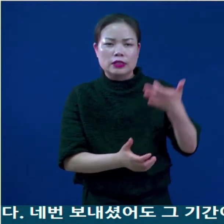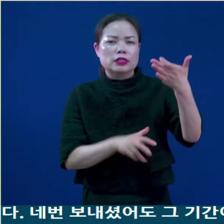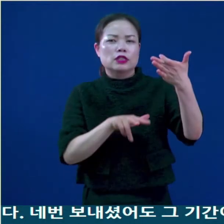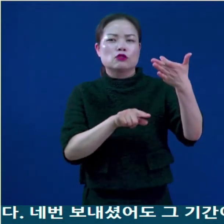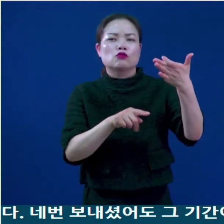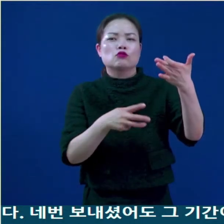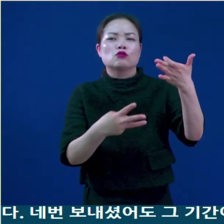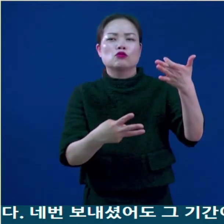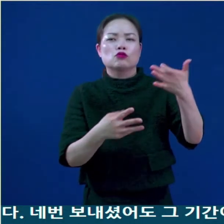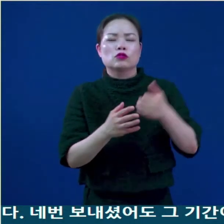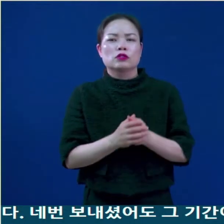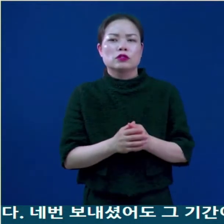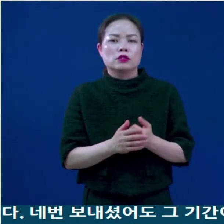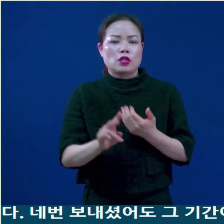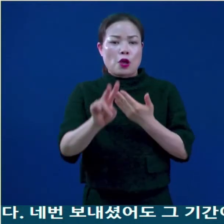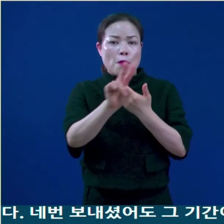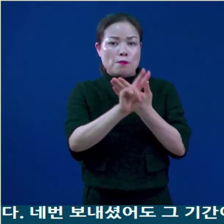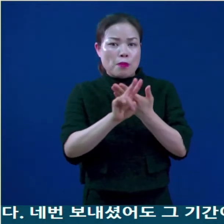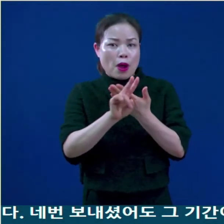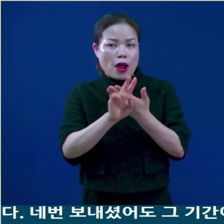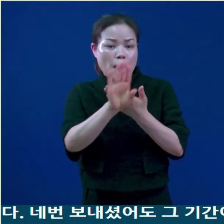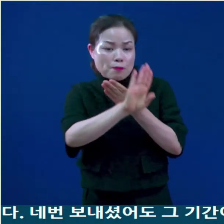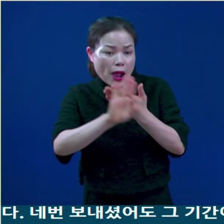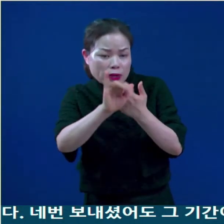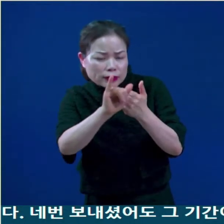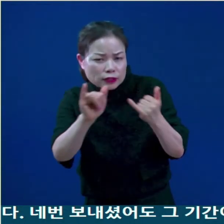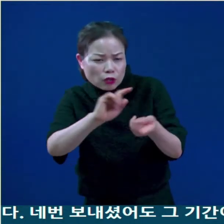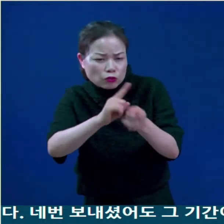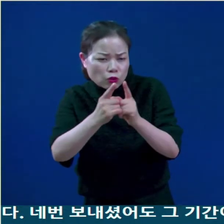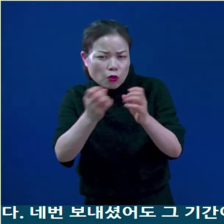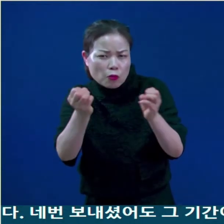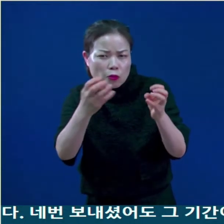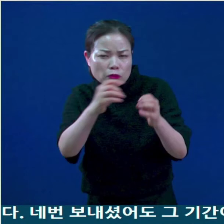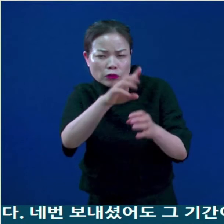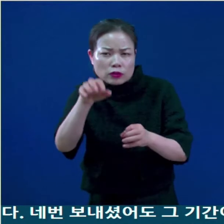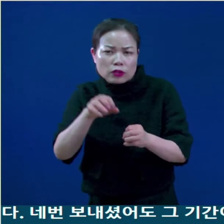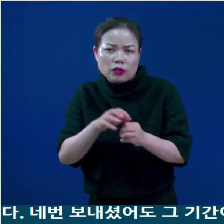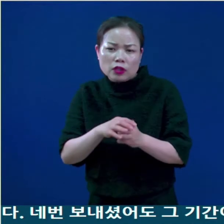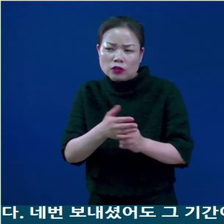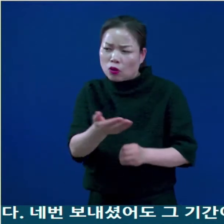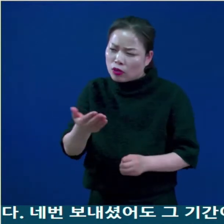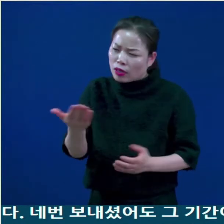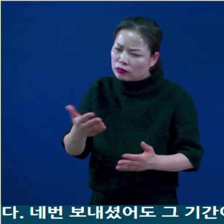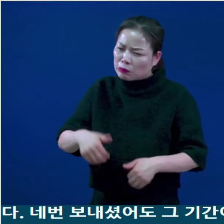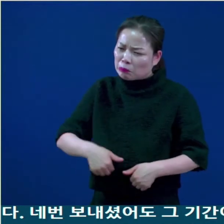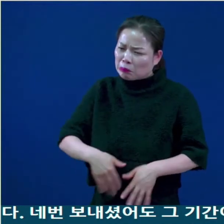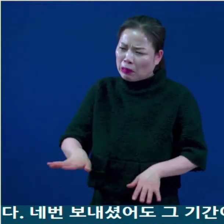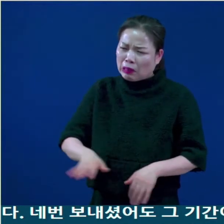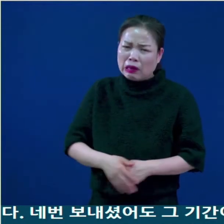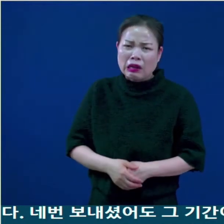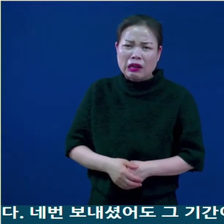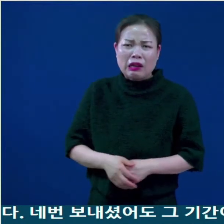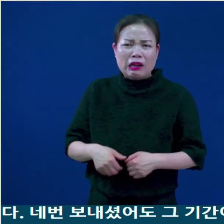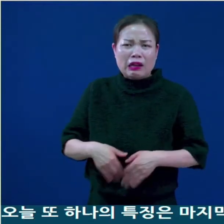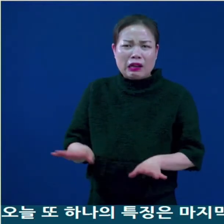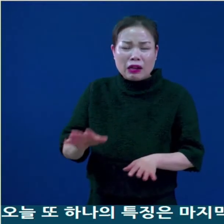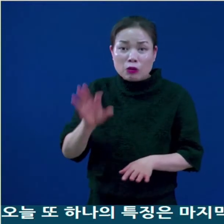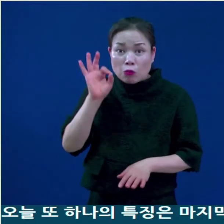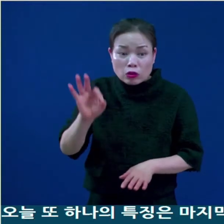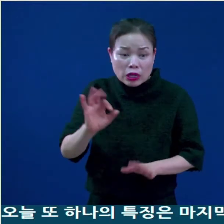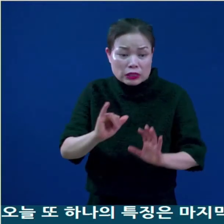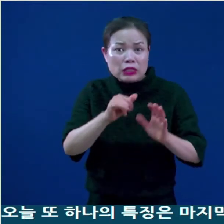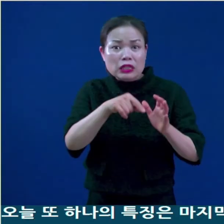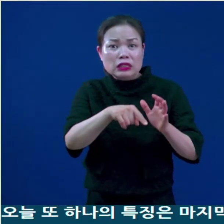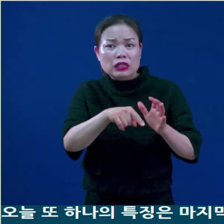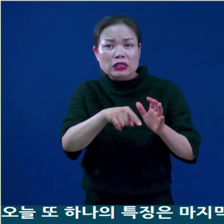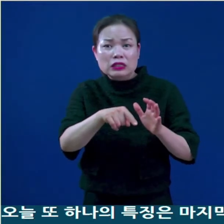가면 바리새인들이 서로 말하되 볼지어다 너희 하는 일이 쓸데없다 보라 온